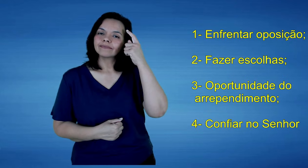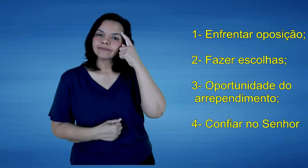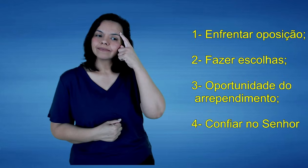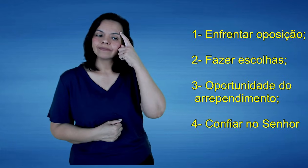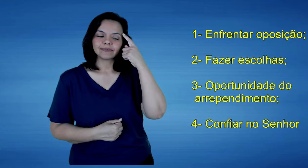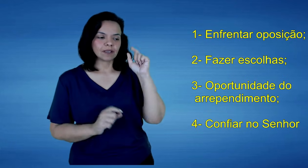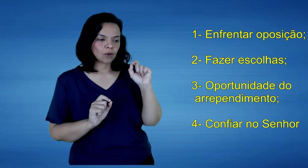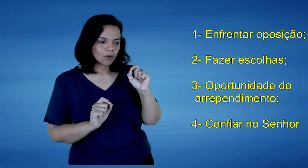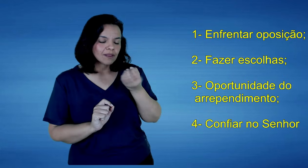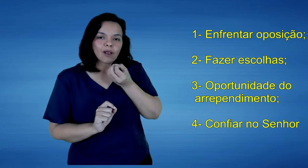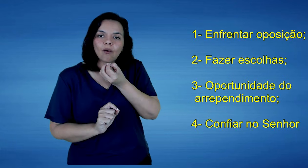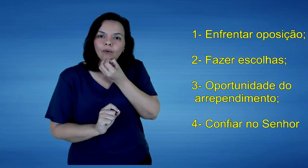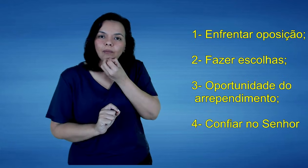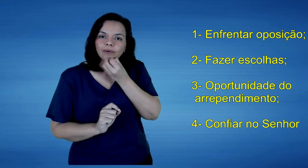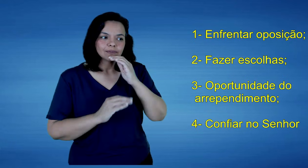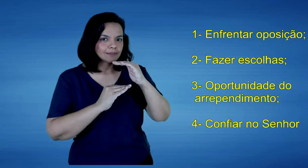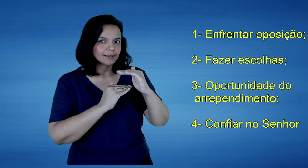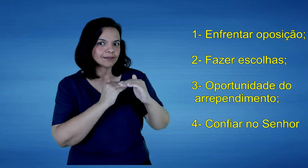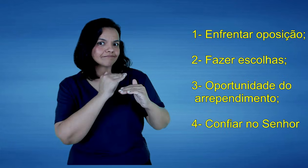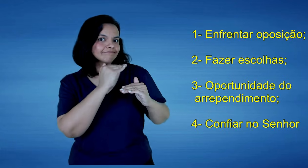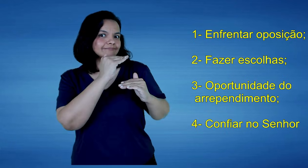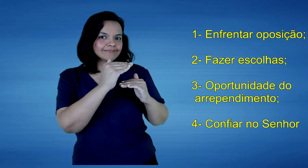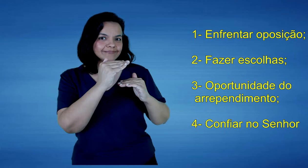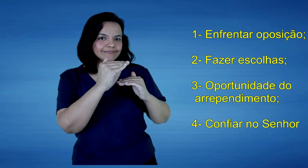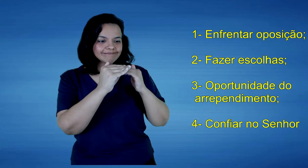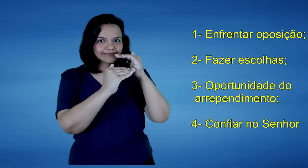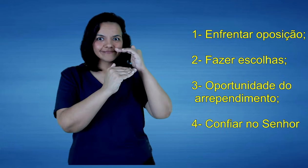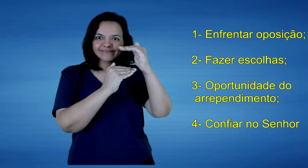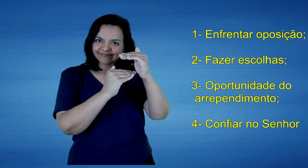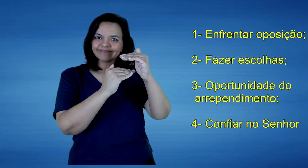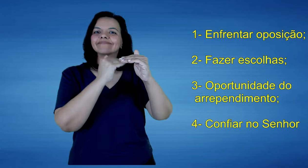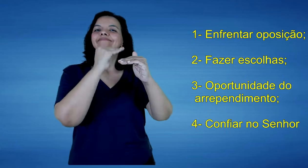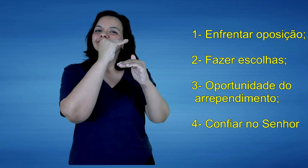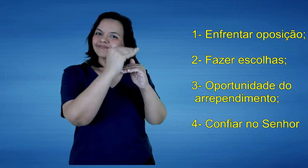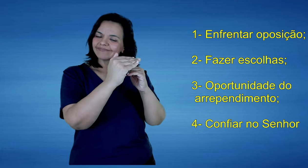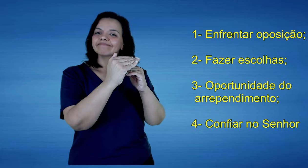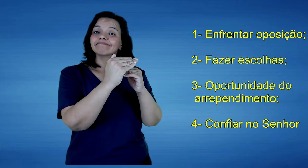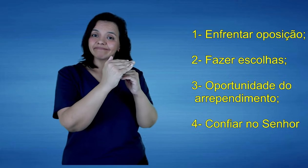Então eu gosto dessa oportunidade de se desenvolver